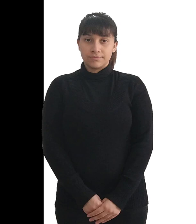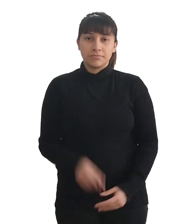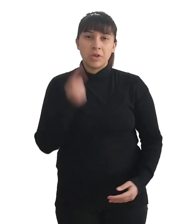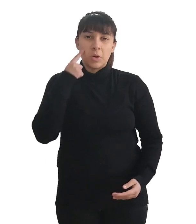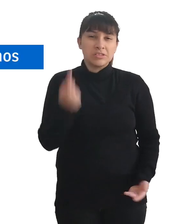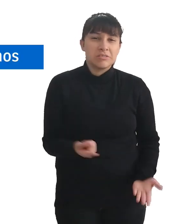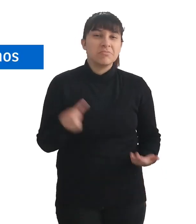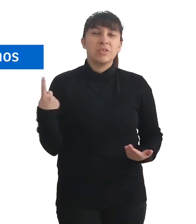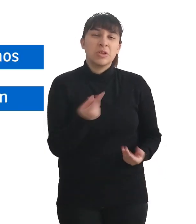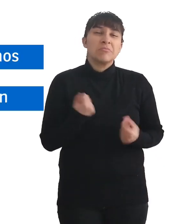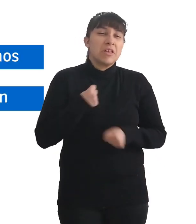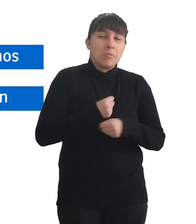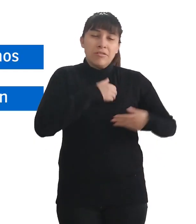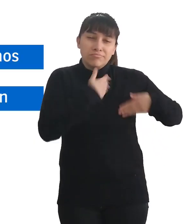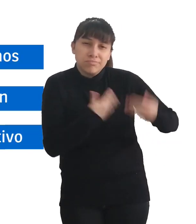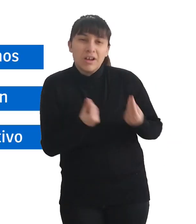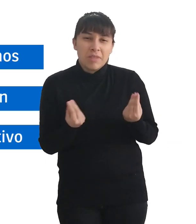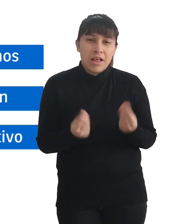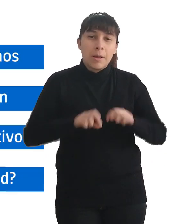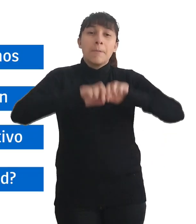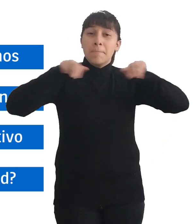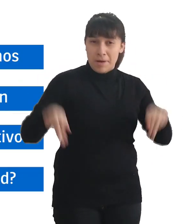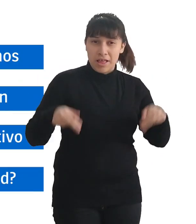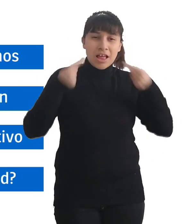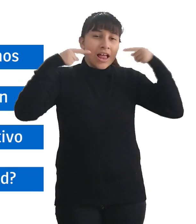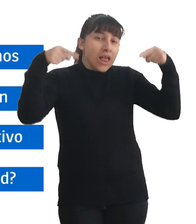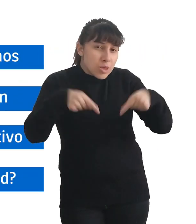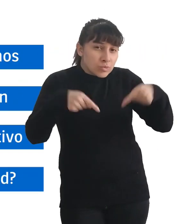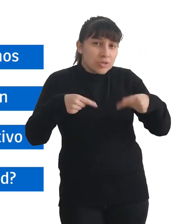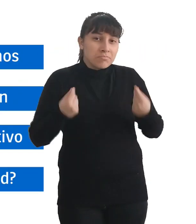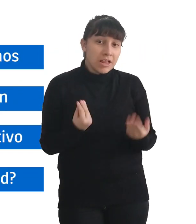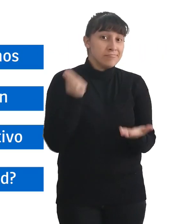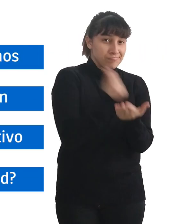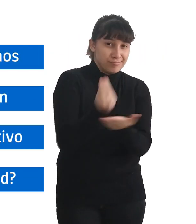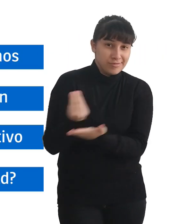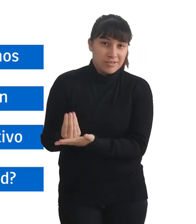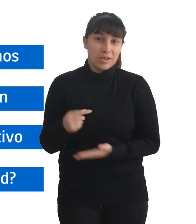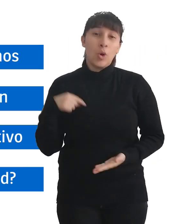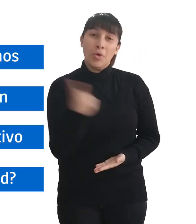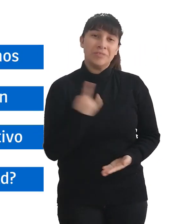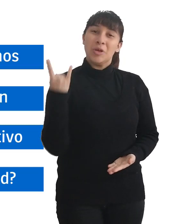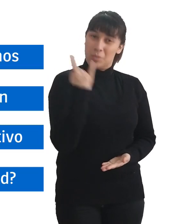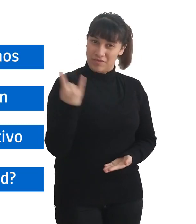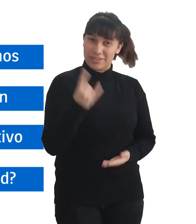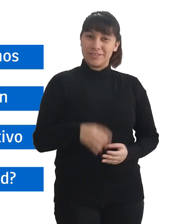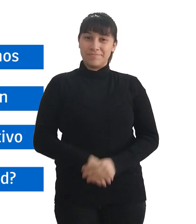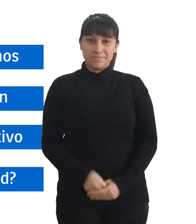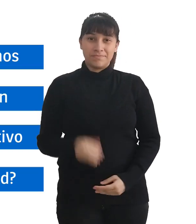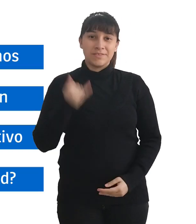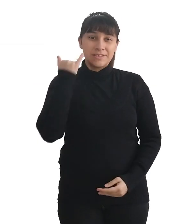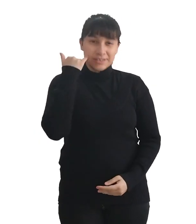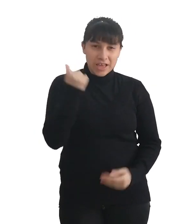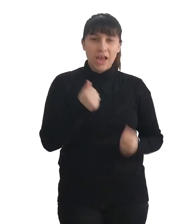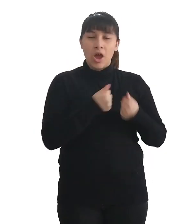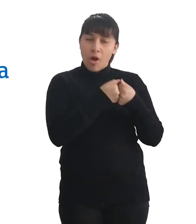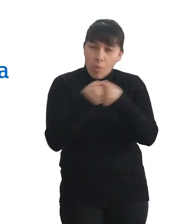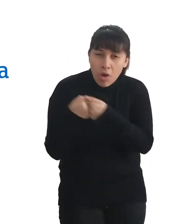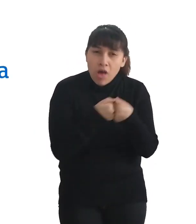conoces lo que venimos haciendo para el plan institucional participativo de nuestra universidad o sea acordamos la